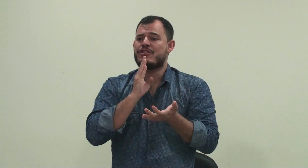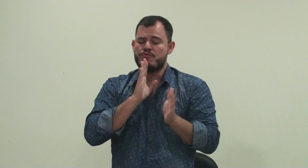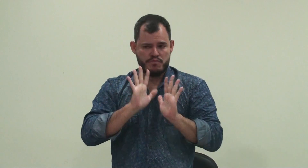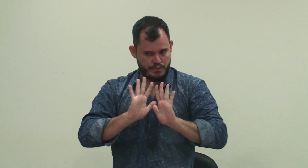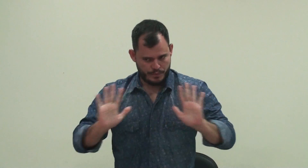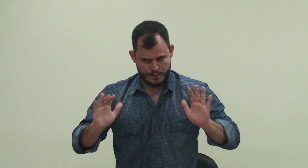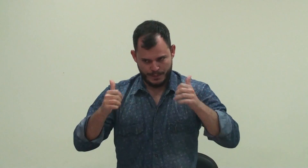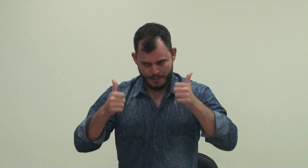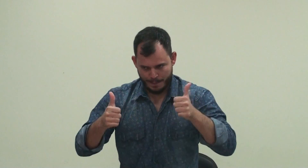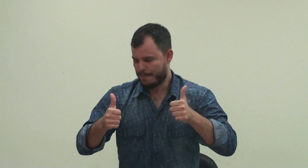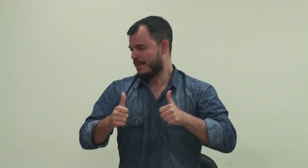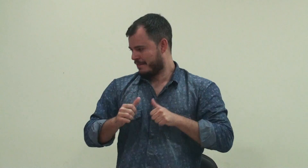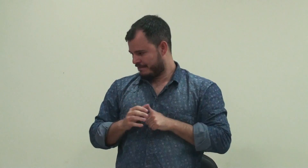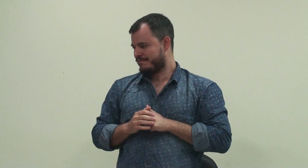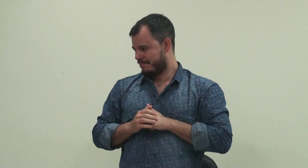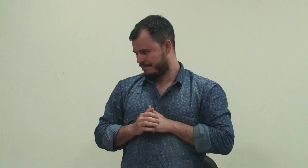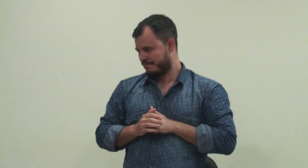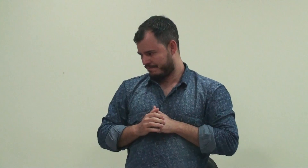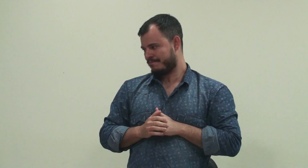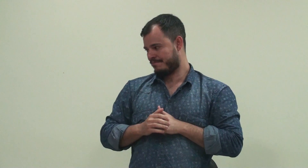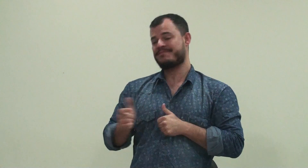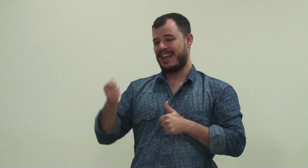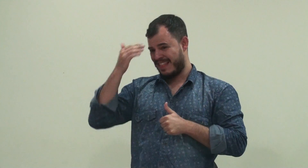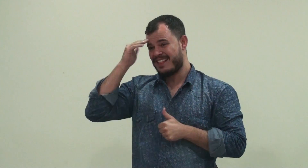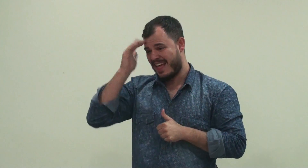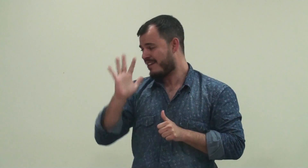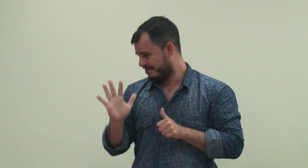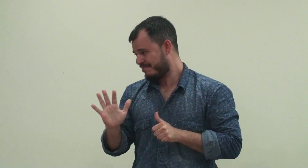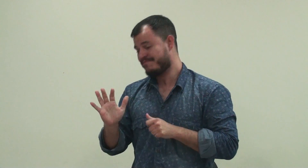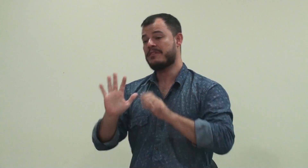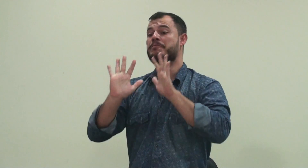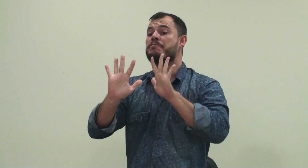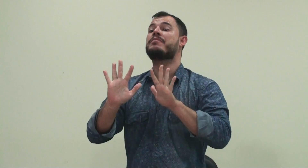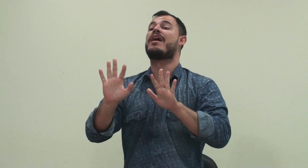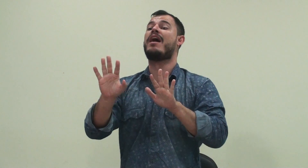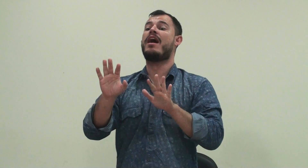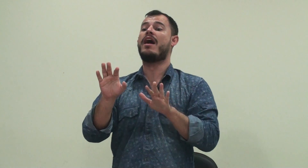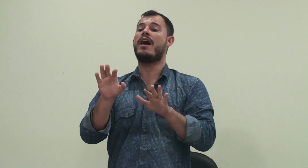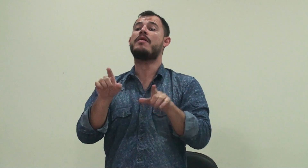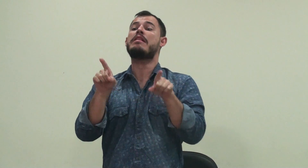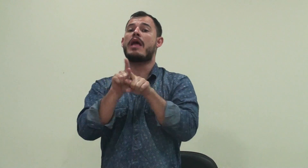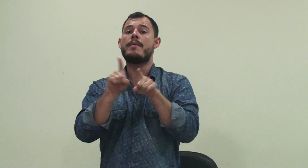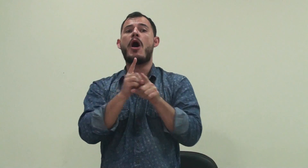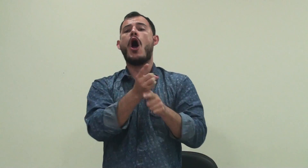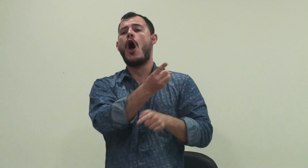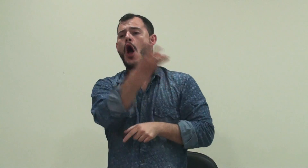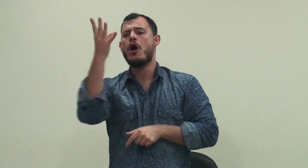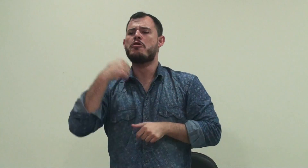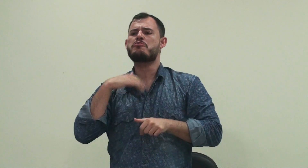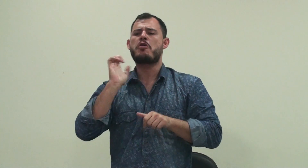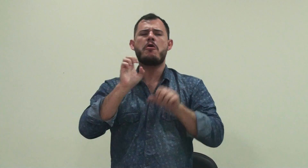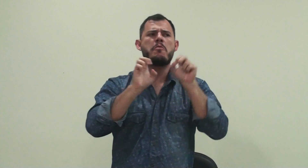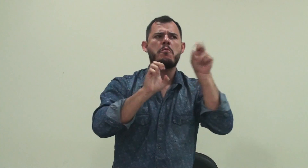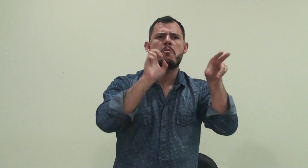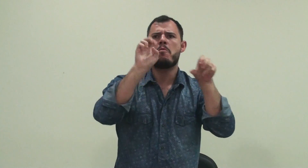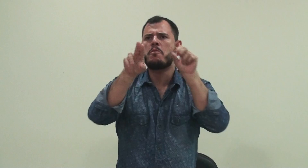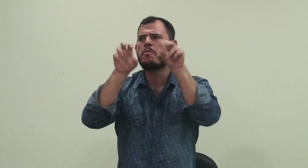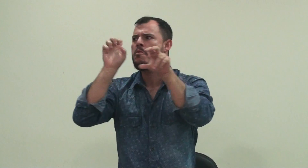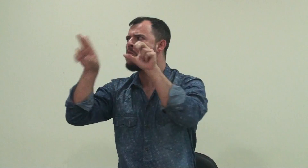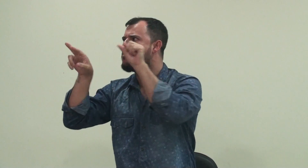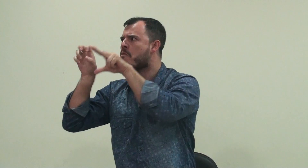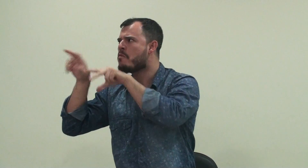de nervosismo, na área da medicina. A área da medicina precisa entender esses aspectos também.